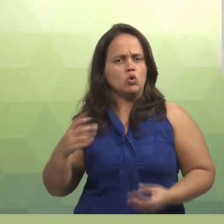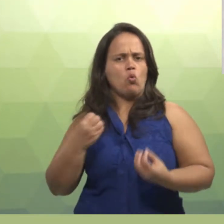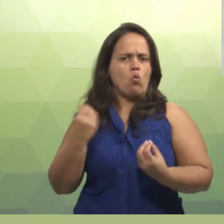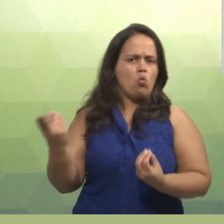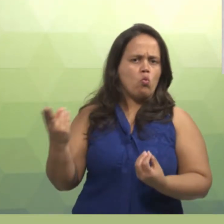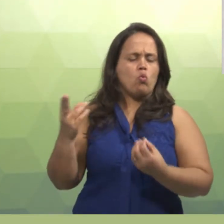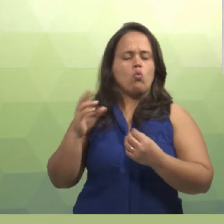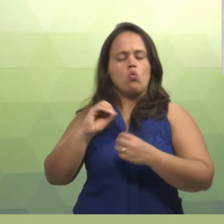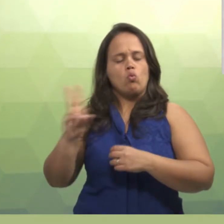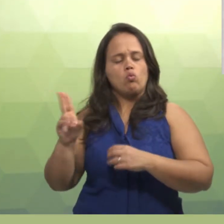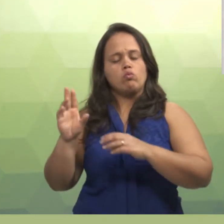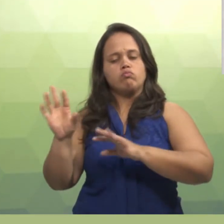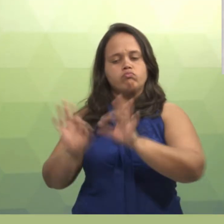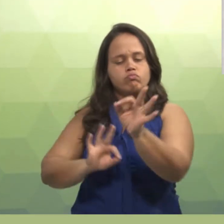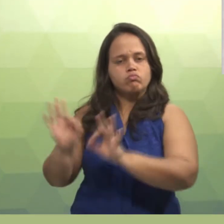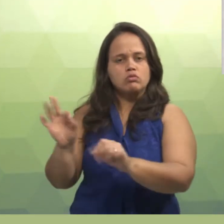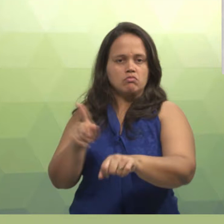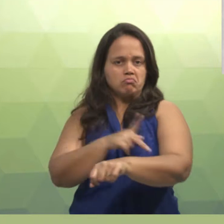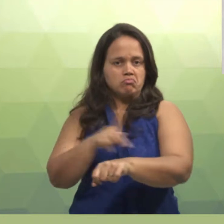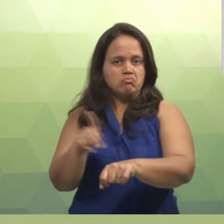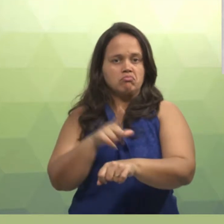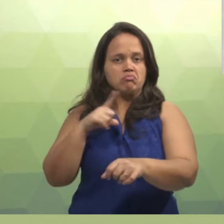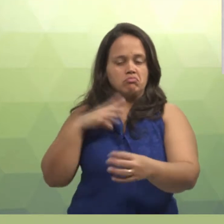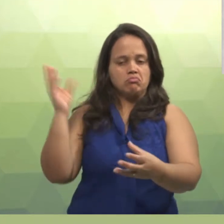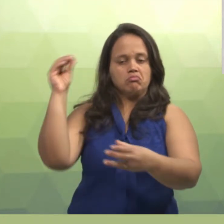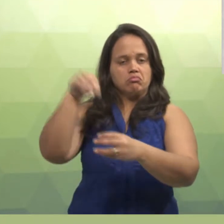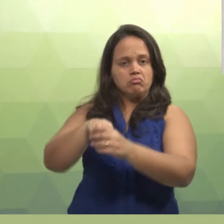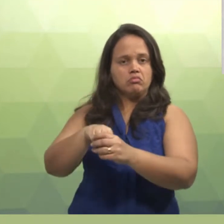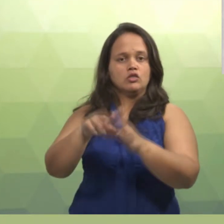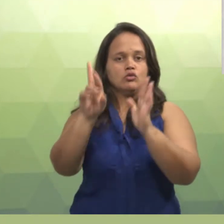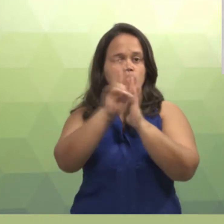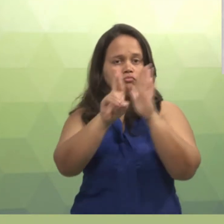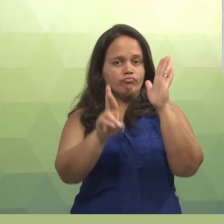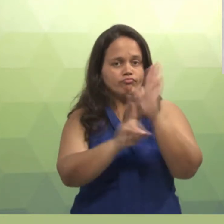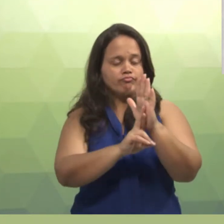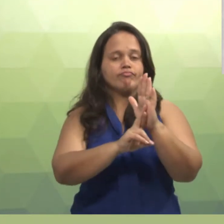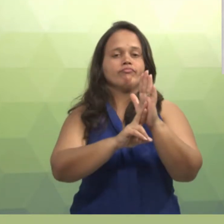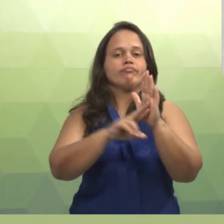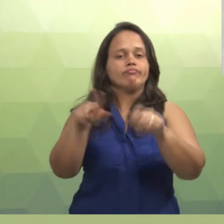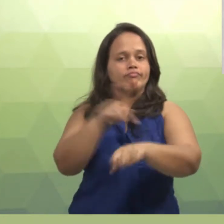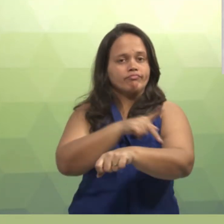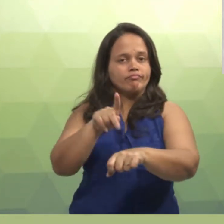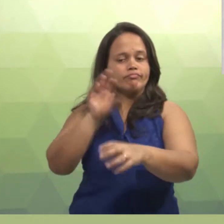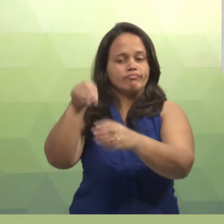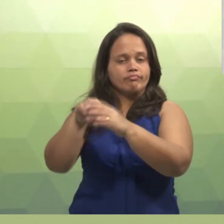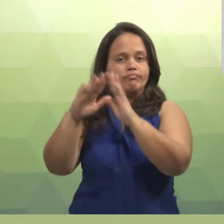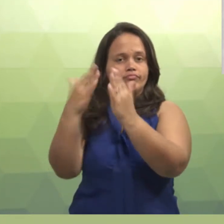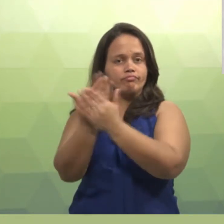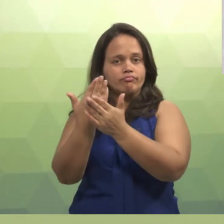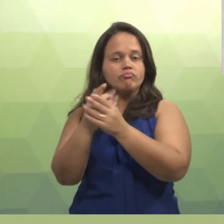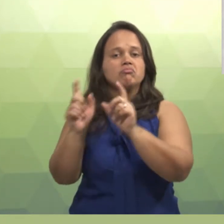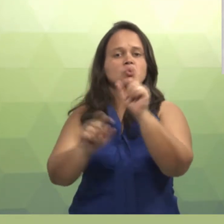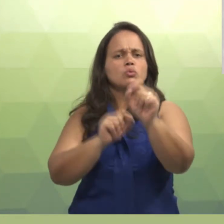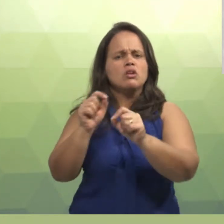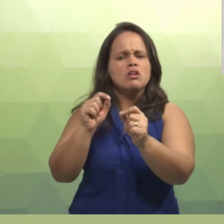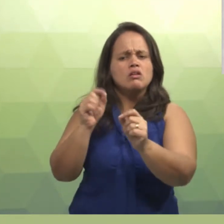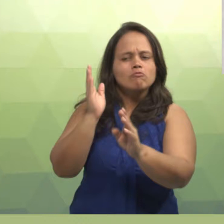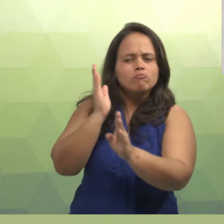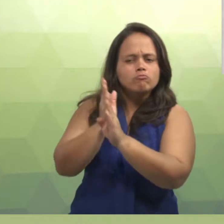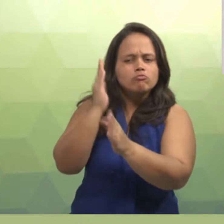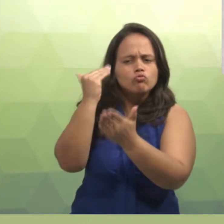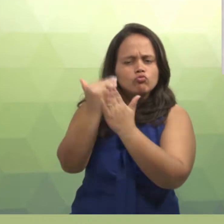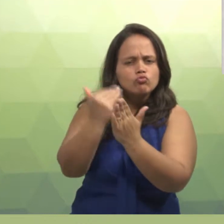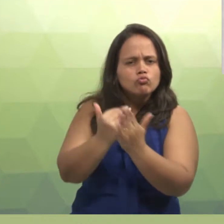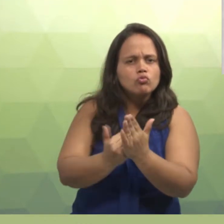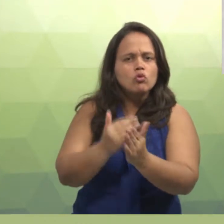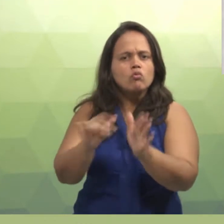ou proposta pedagógica, estabelece as diretrizes pedagógicas da instituição escolar, que significa definir a